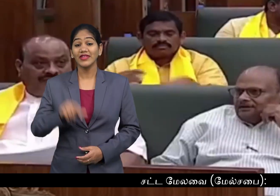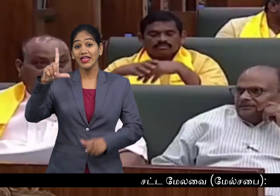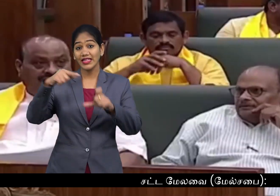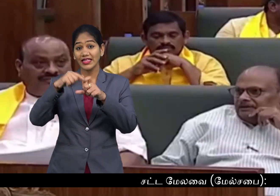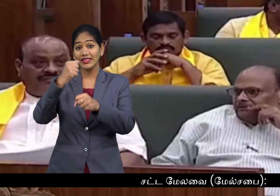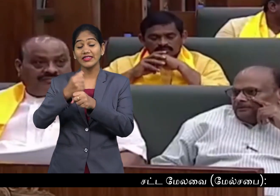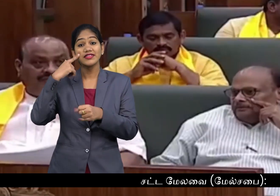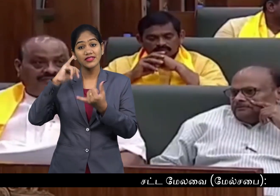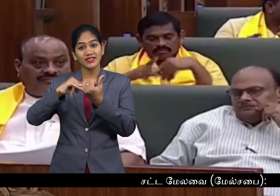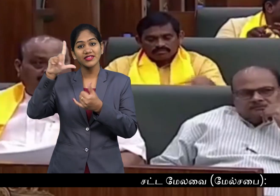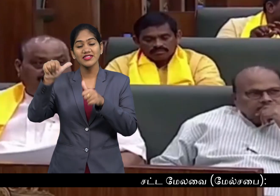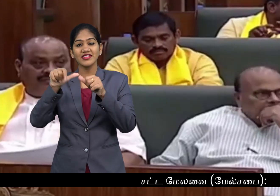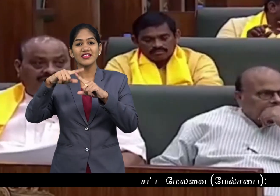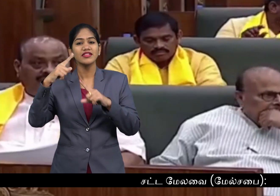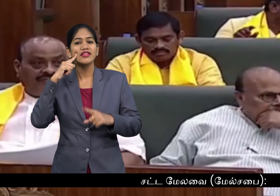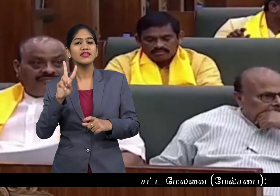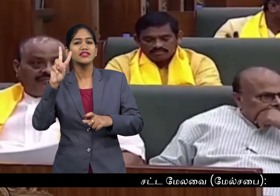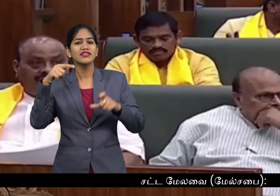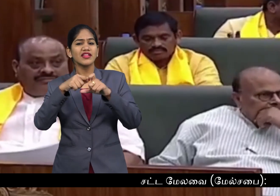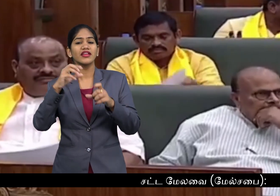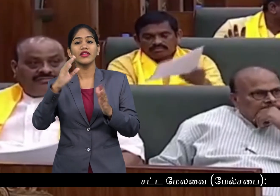சட்ட மேலவை, அதாவது மேல் சபை.